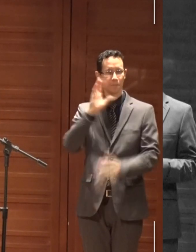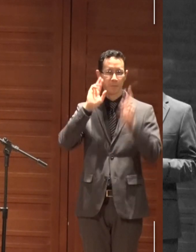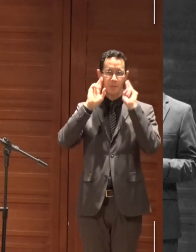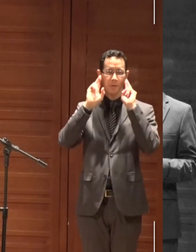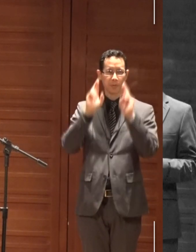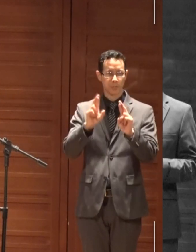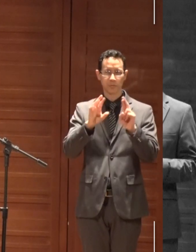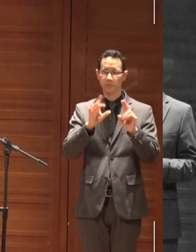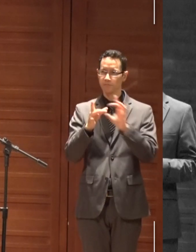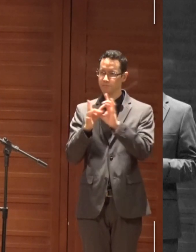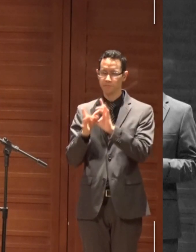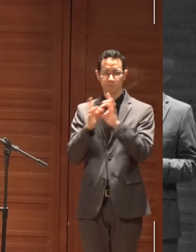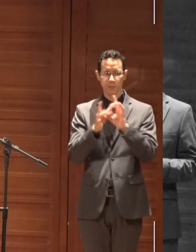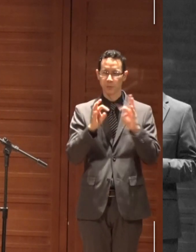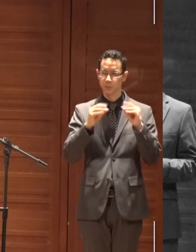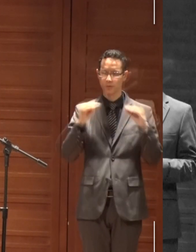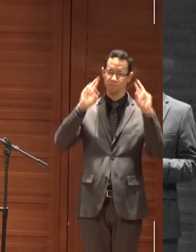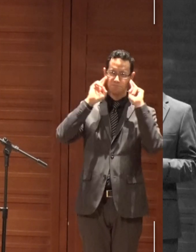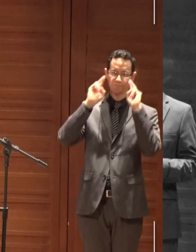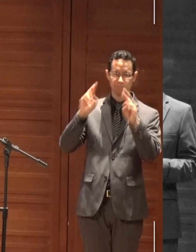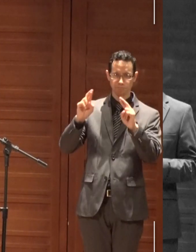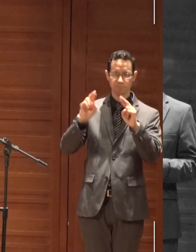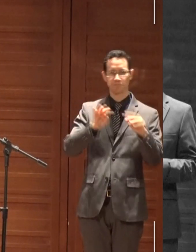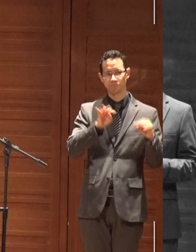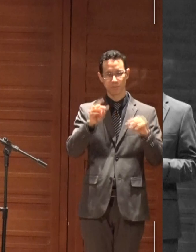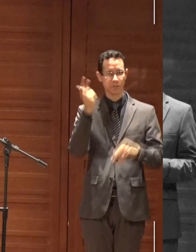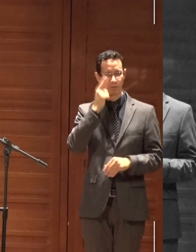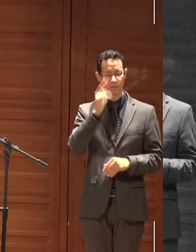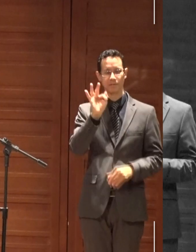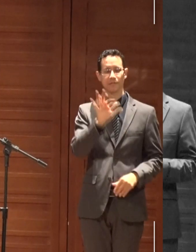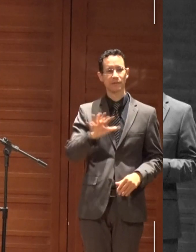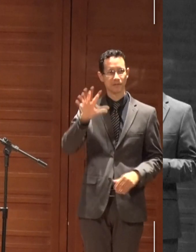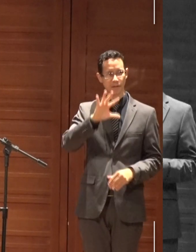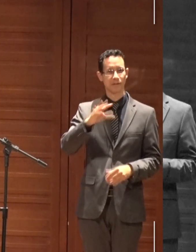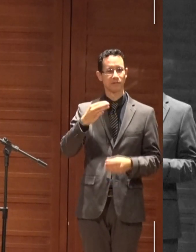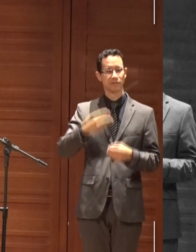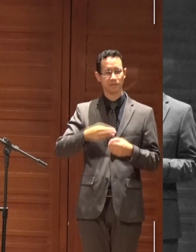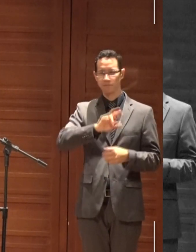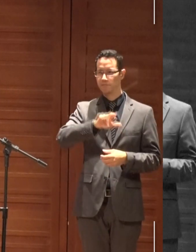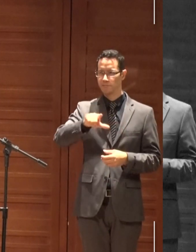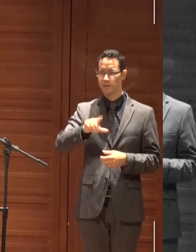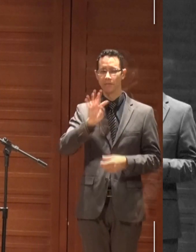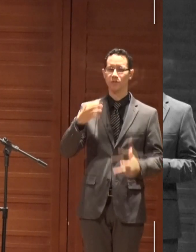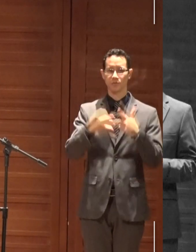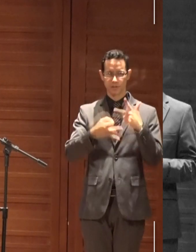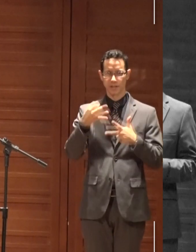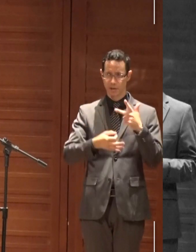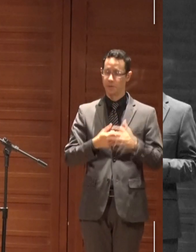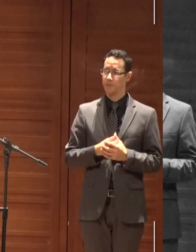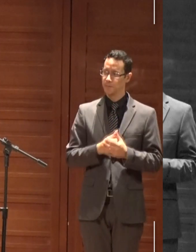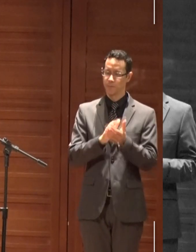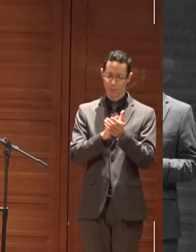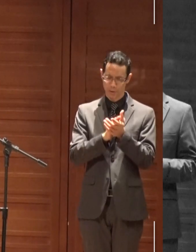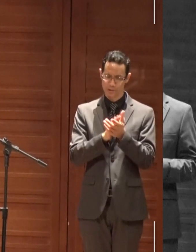o respeito de todas as autoridades estaduais, federais e do Tribunal de Justiça do Estado de São Paulo. Parabéns